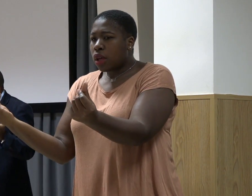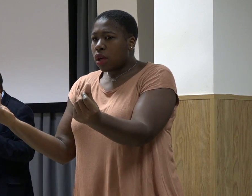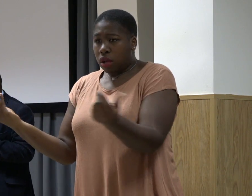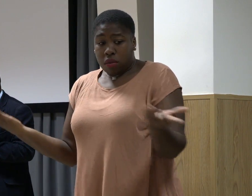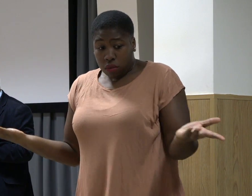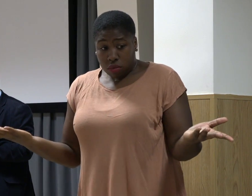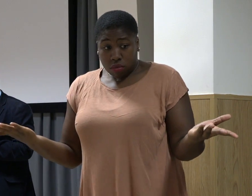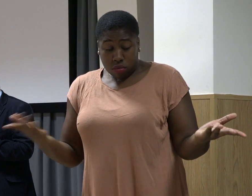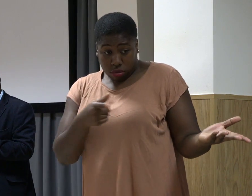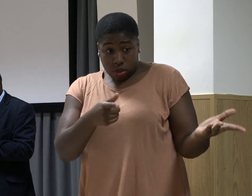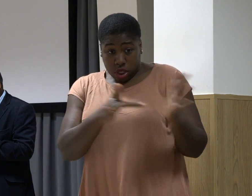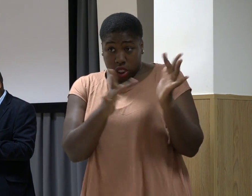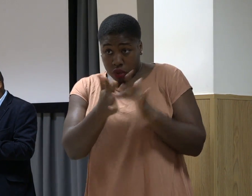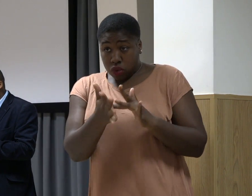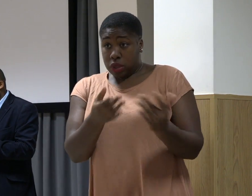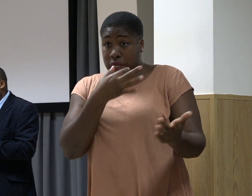cette maladie, elle n'est point à la mort.